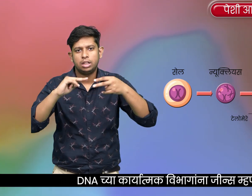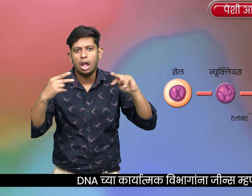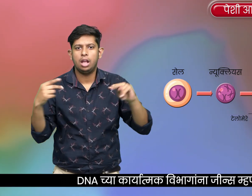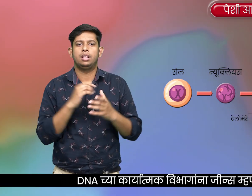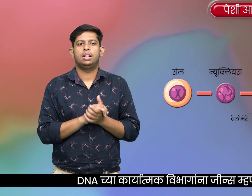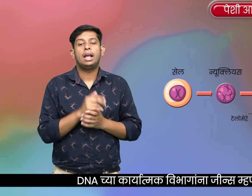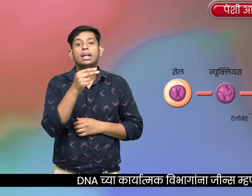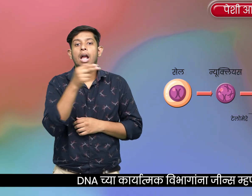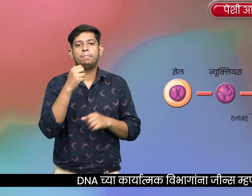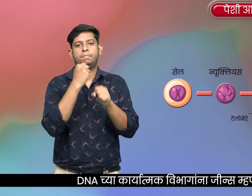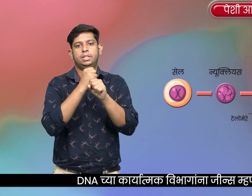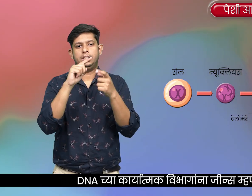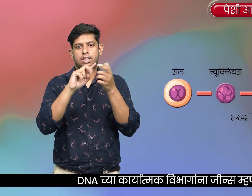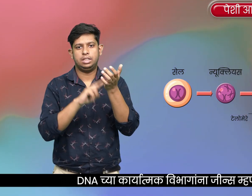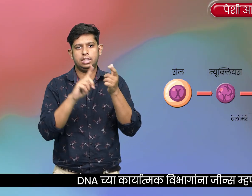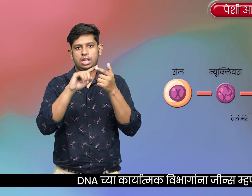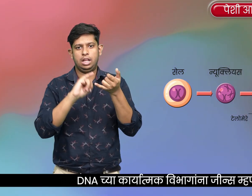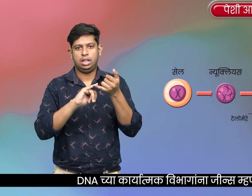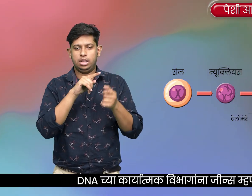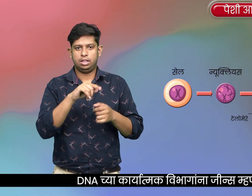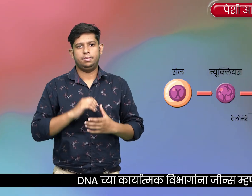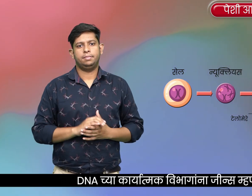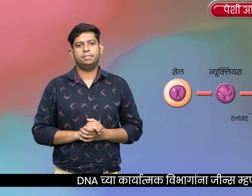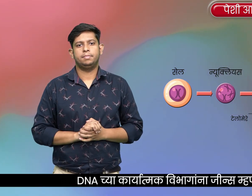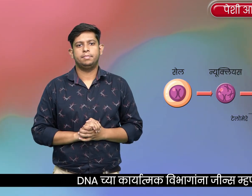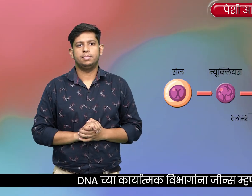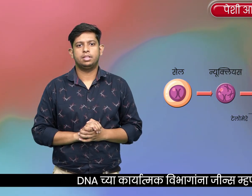डीएनएच्या कार्यात्मक विभागांना जीन्स म्हणतात.